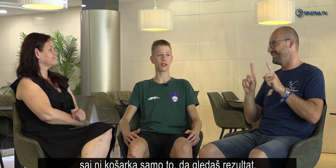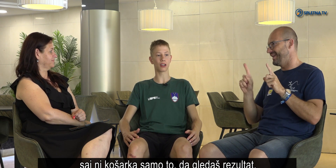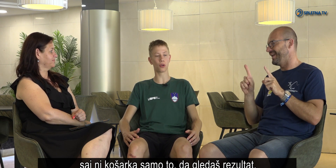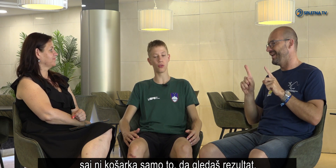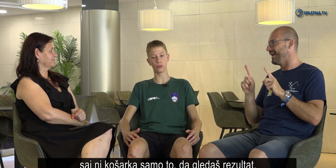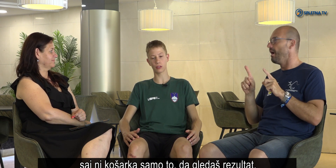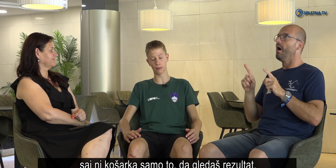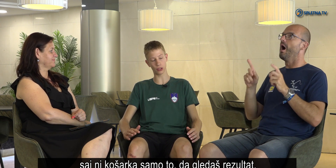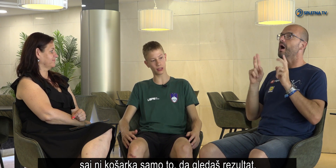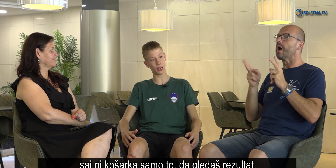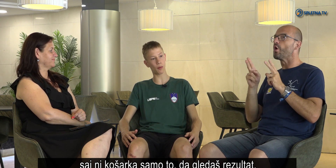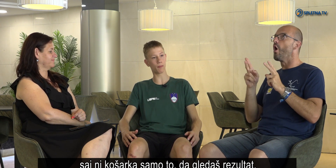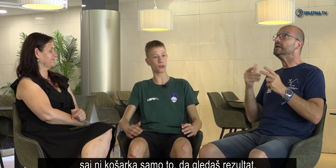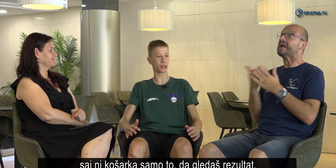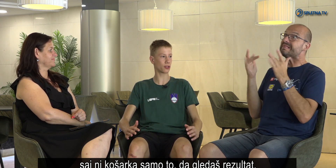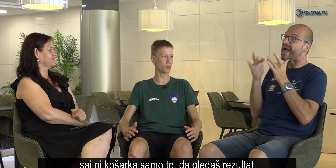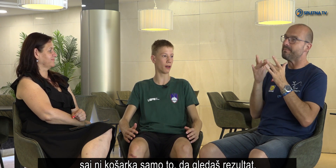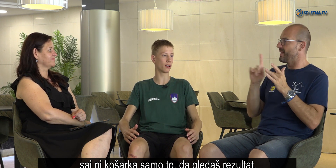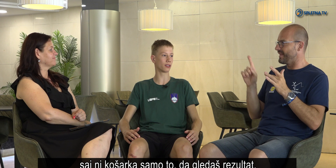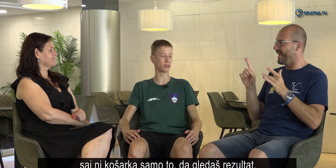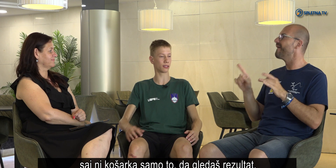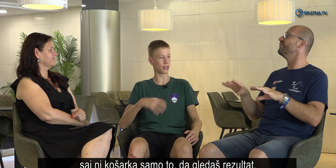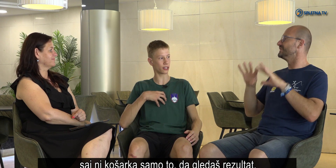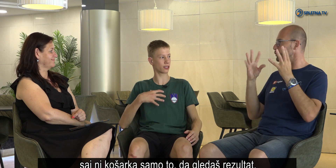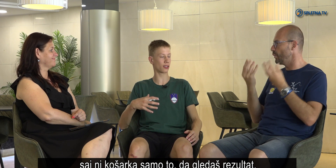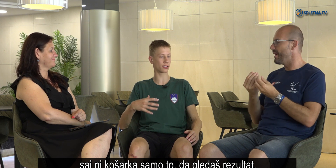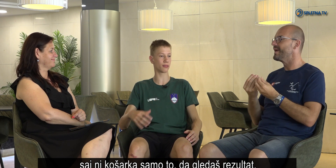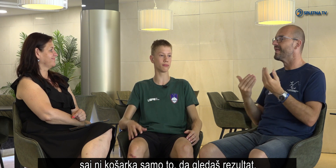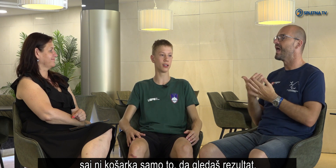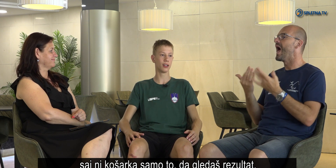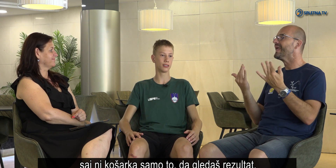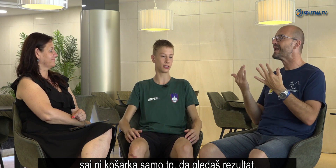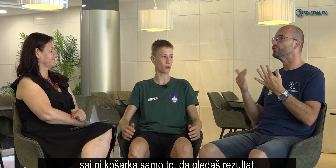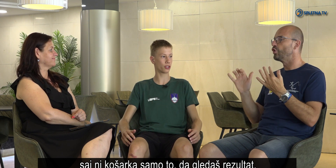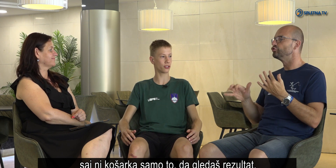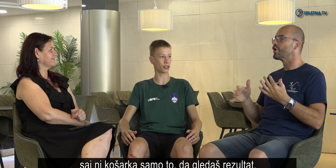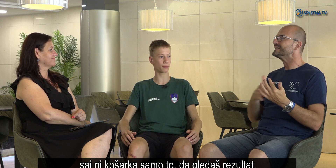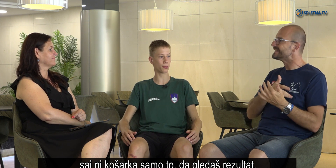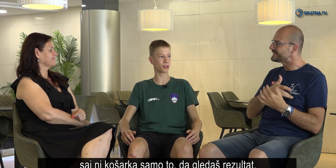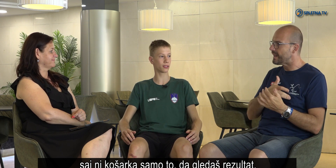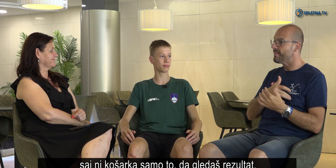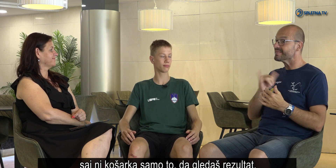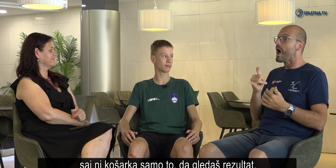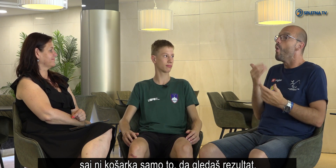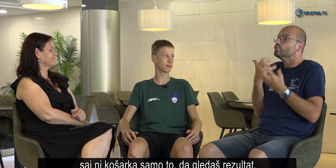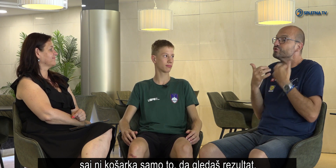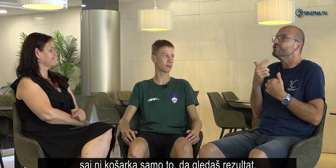pa kako samo za tekmo, ampak vse skupaj, da igraš s srcem, da ti je všeč ta šport.